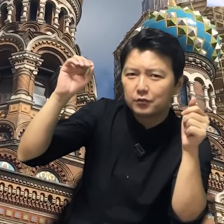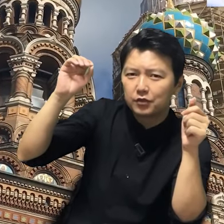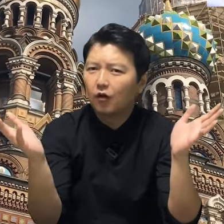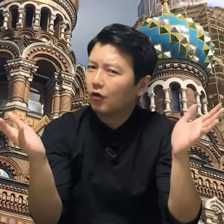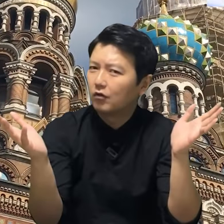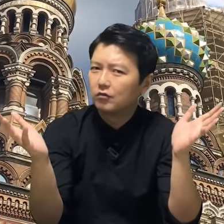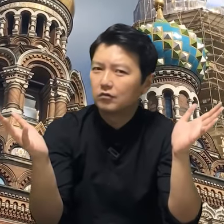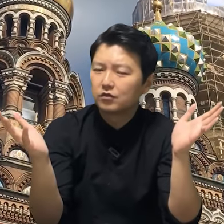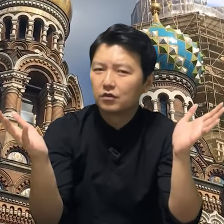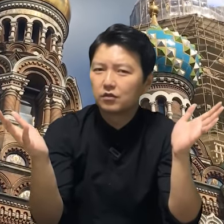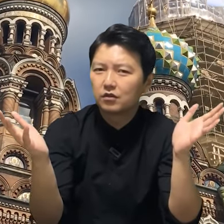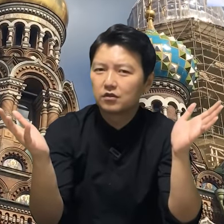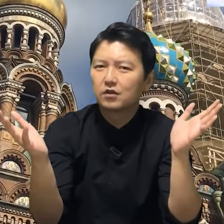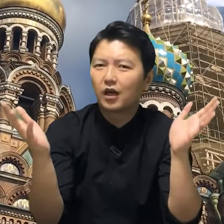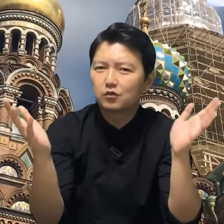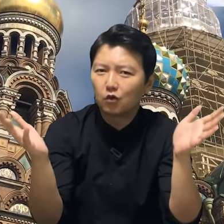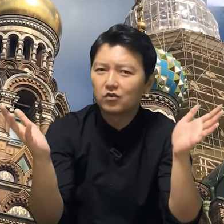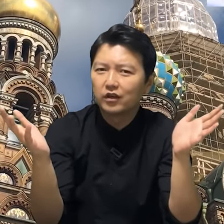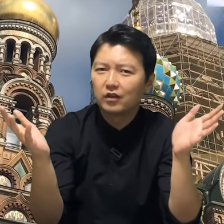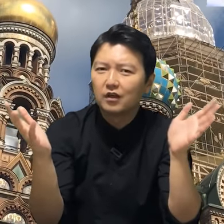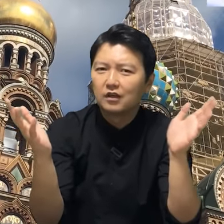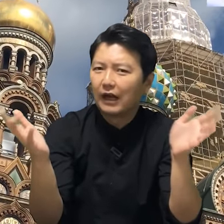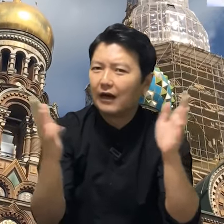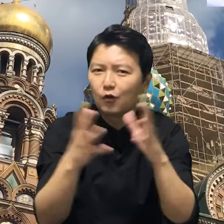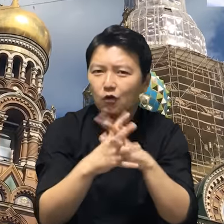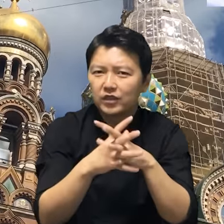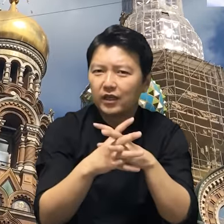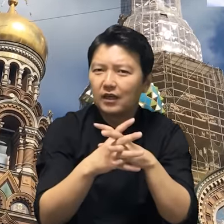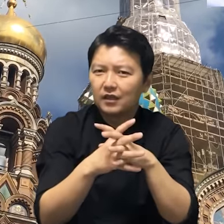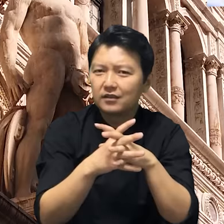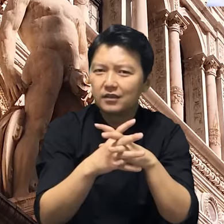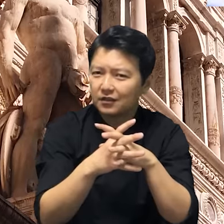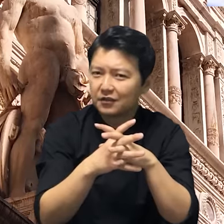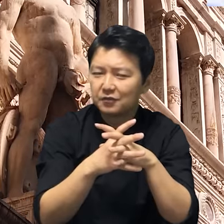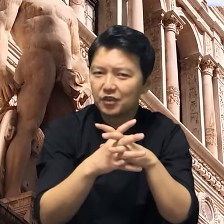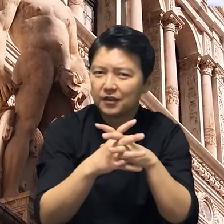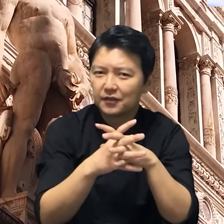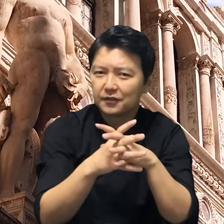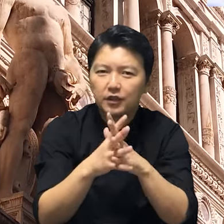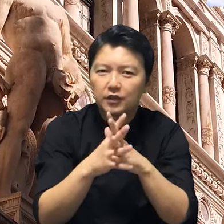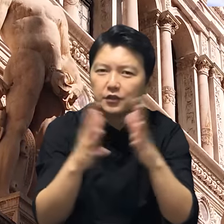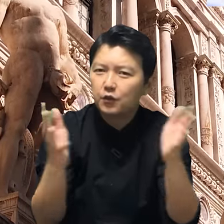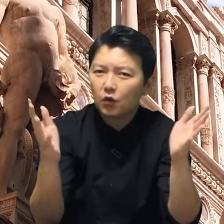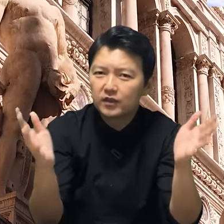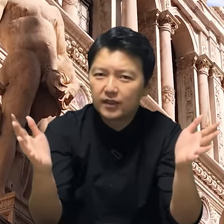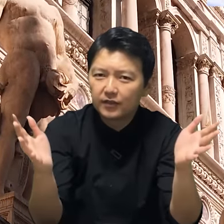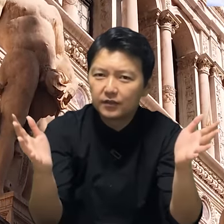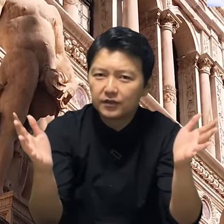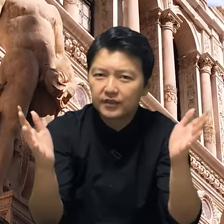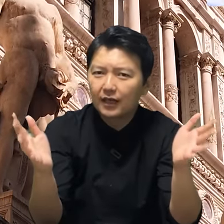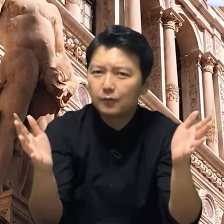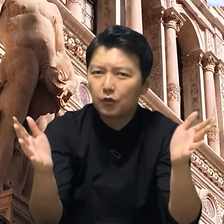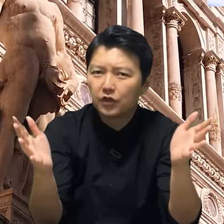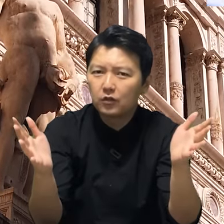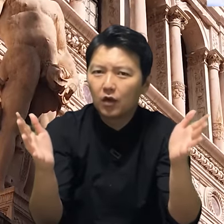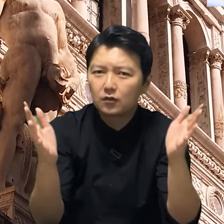쓰면 저 녀석 스타일 좋은데? 라고 생각할 시기였습니다. 그리고 그때는 짱보린과